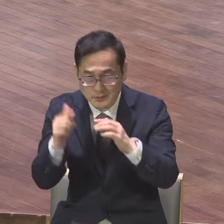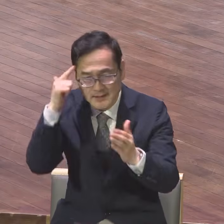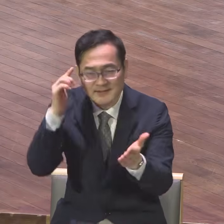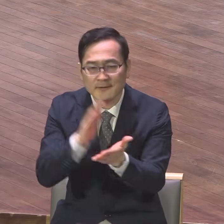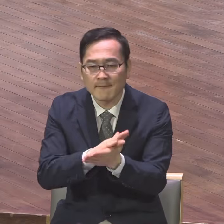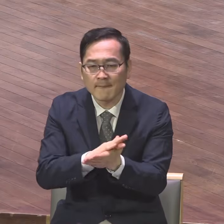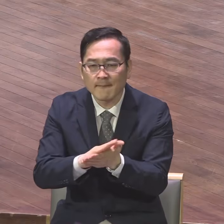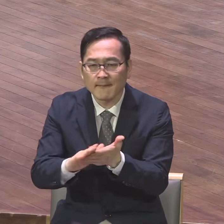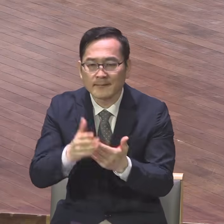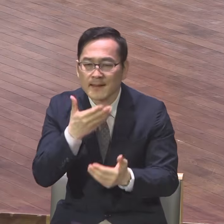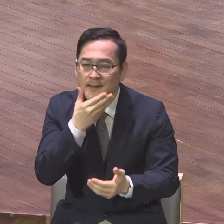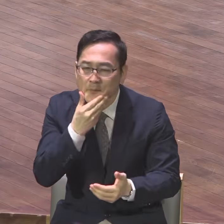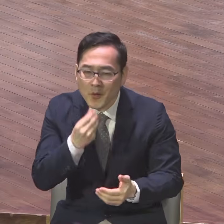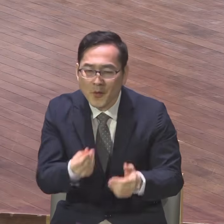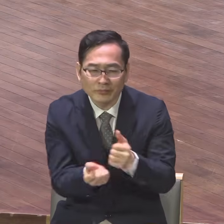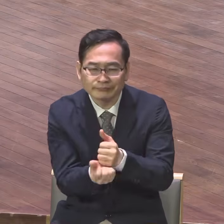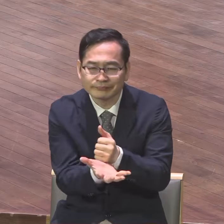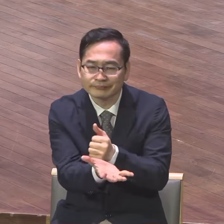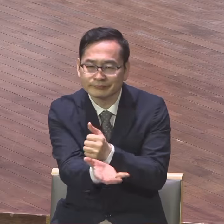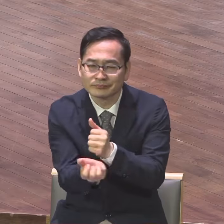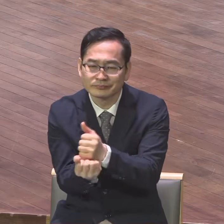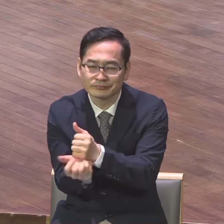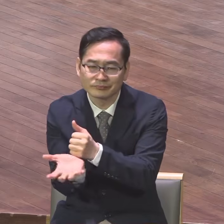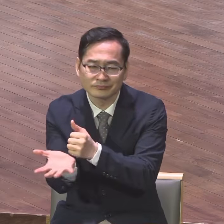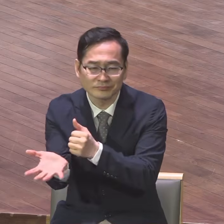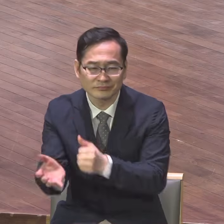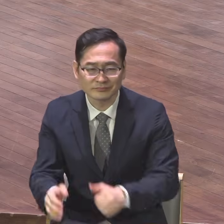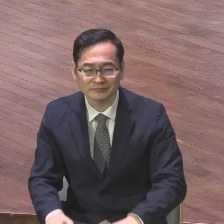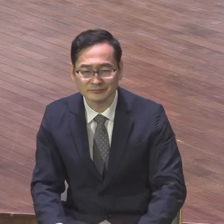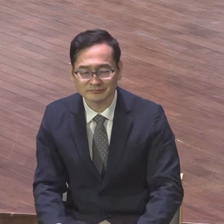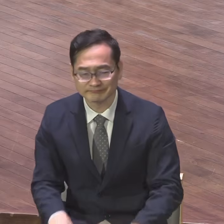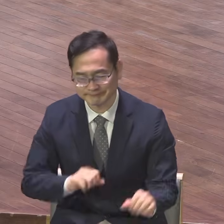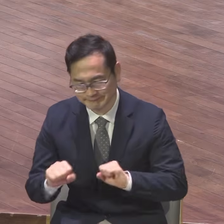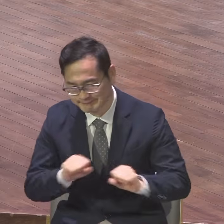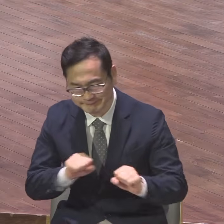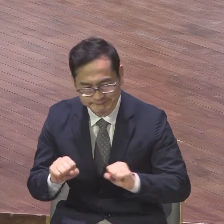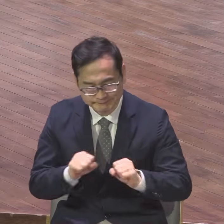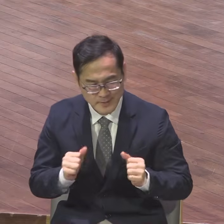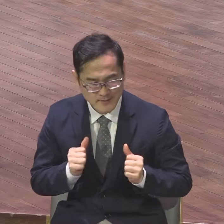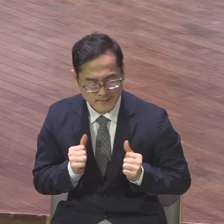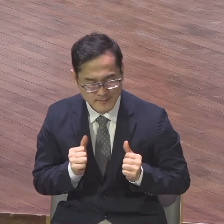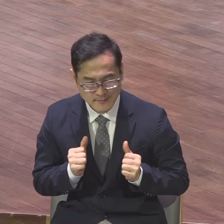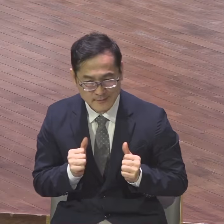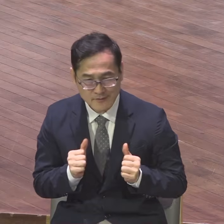아멘. 시원케 거침이 없어.